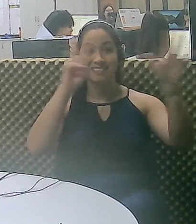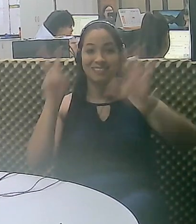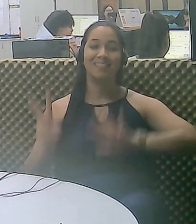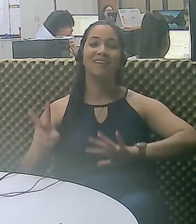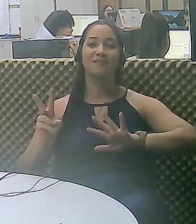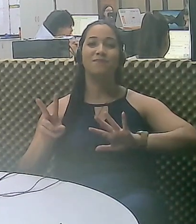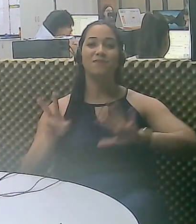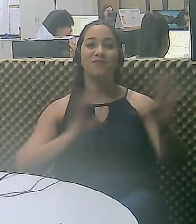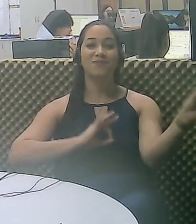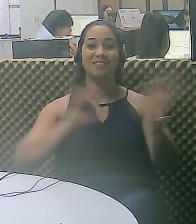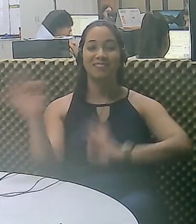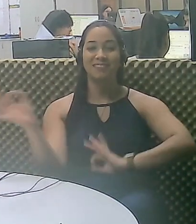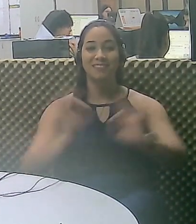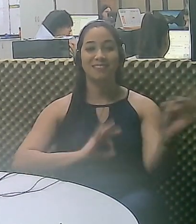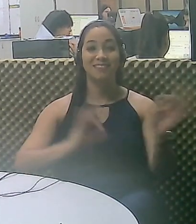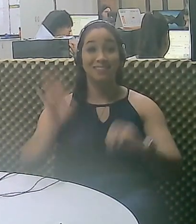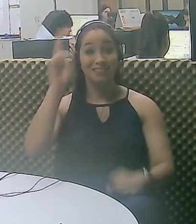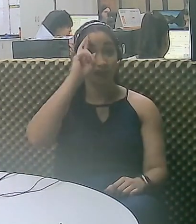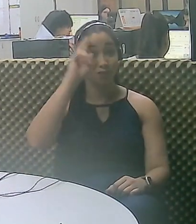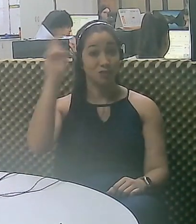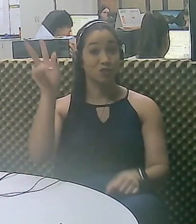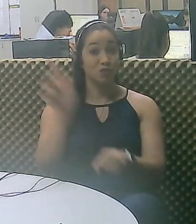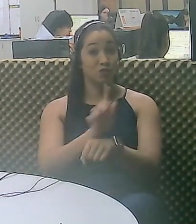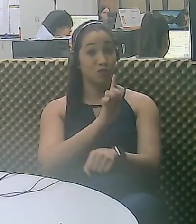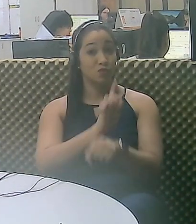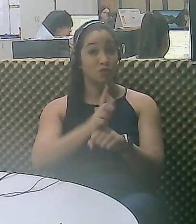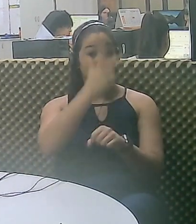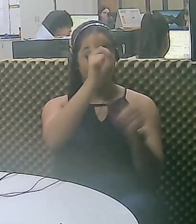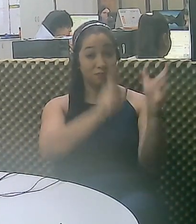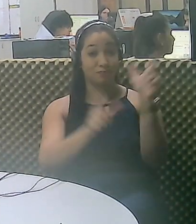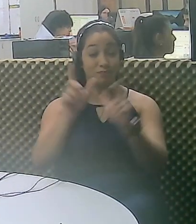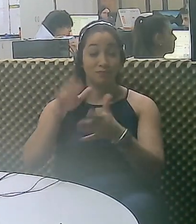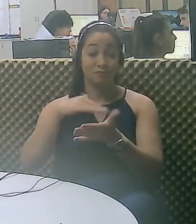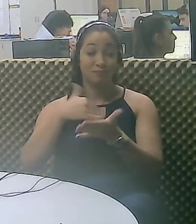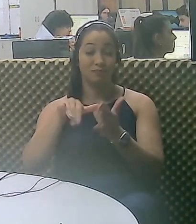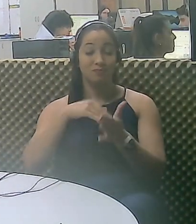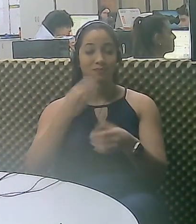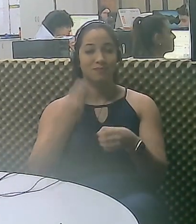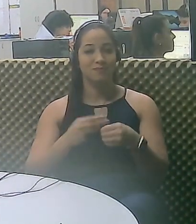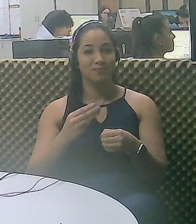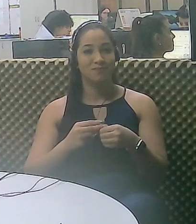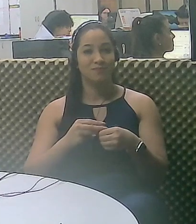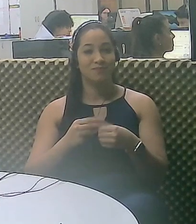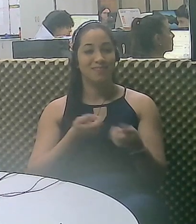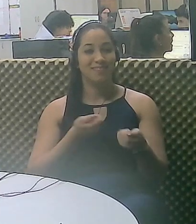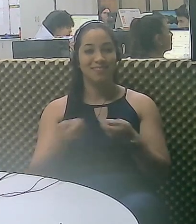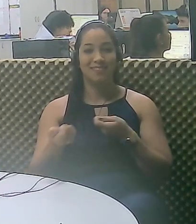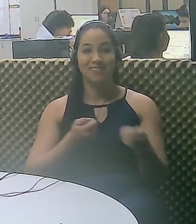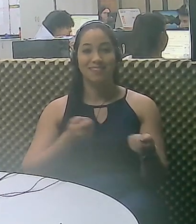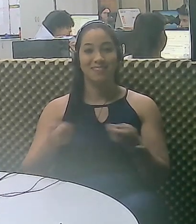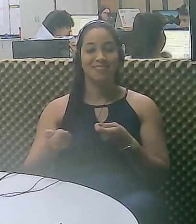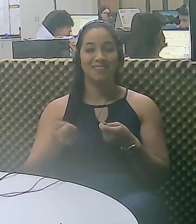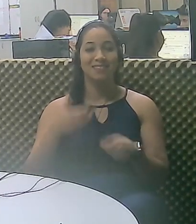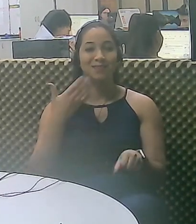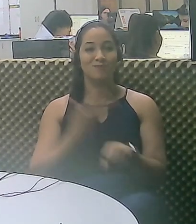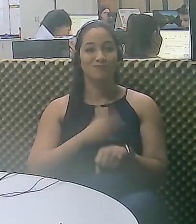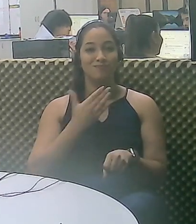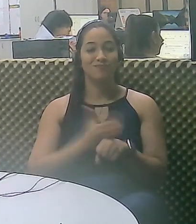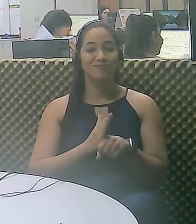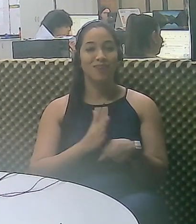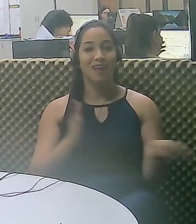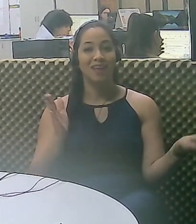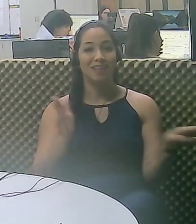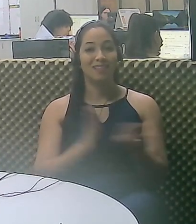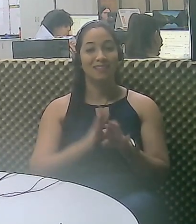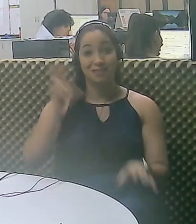Servidor, organizadas pela Diretoria de Gestão de Pessoas da Secretaria Municipal de Administração. As atividades seguem